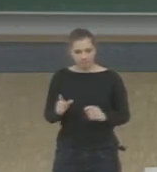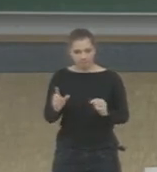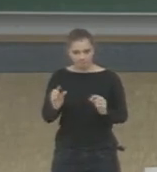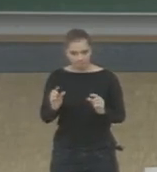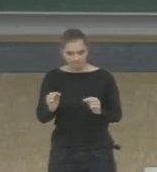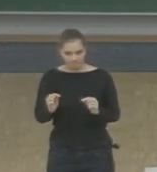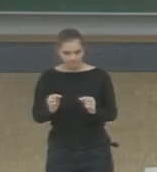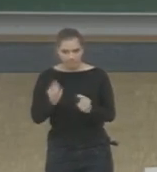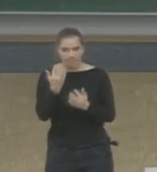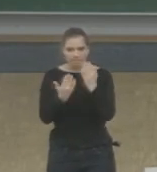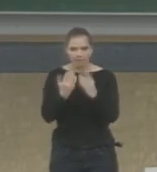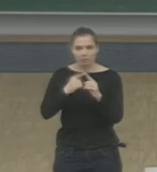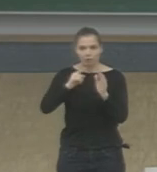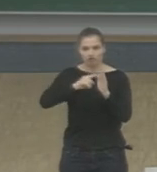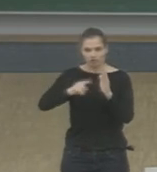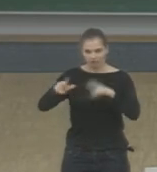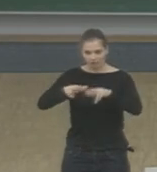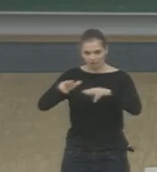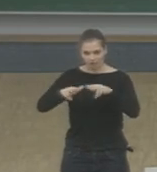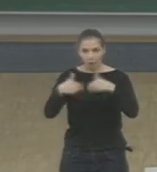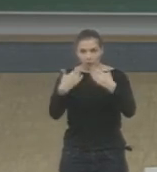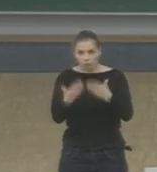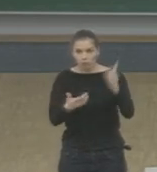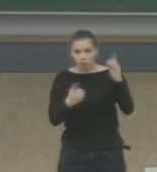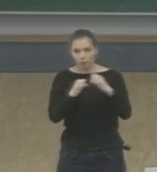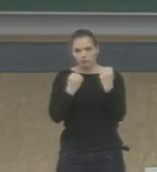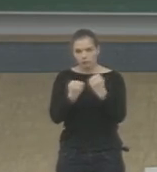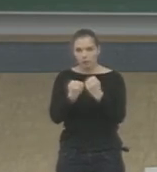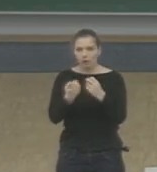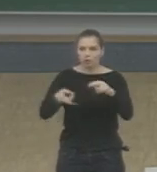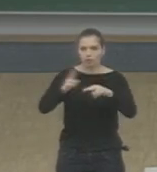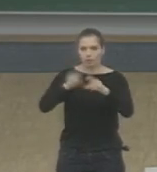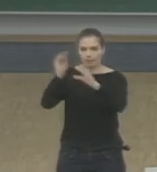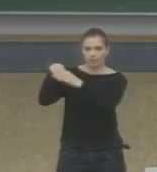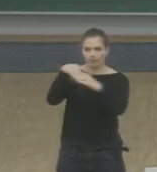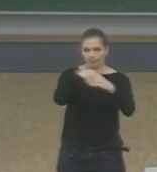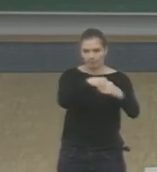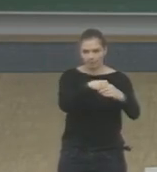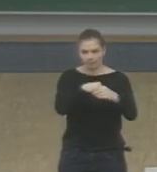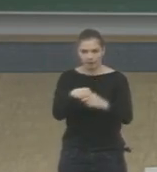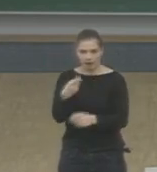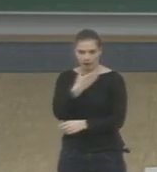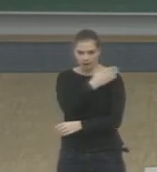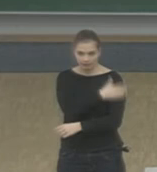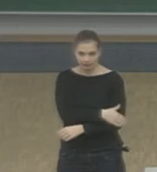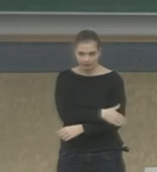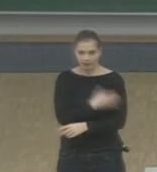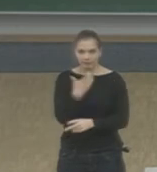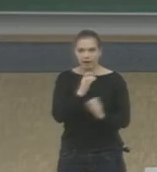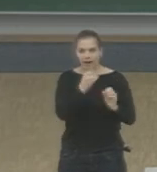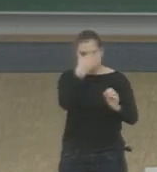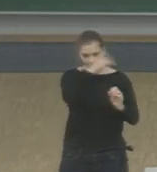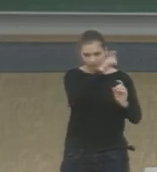Mathematische und statistische Verfahren kommen in solchen Situationen jetzt doppelt vor. Einerseits können die Expertinnen bzw.